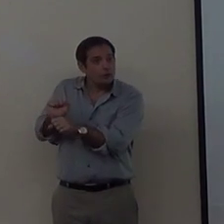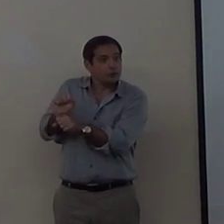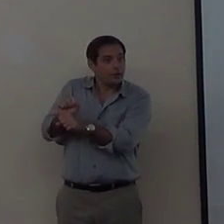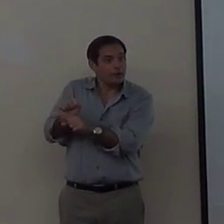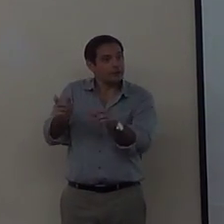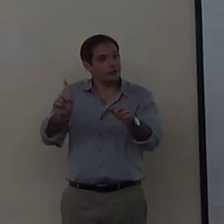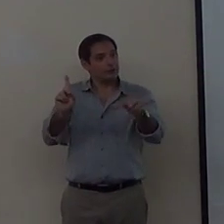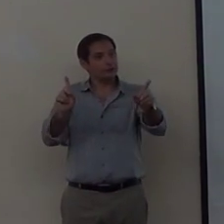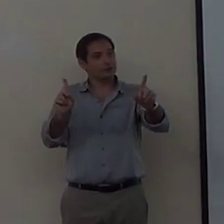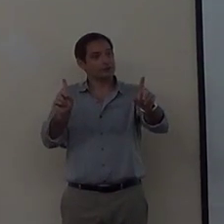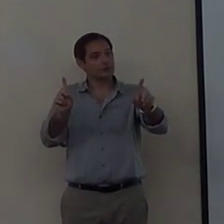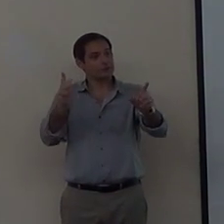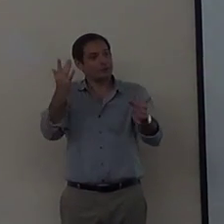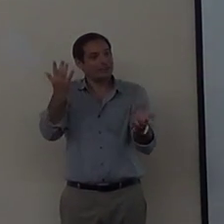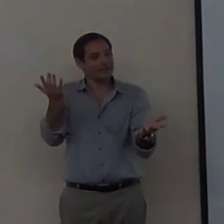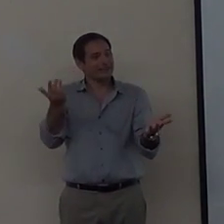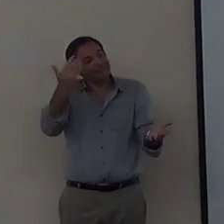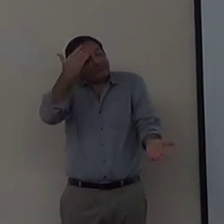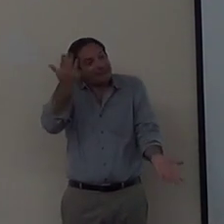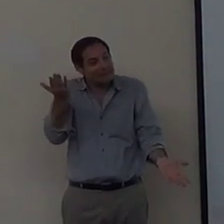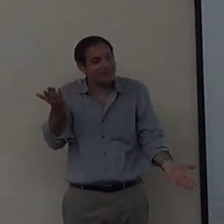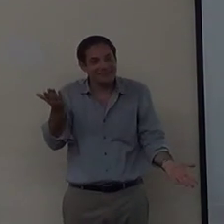Maybe lo trabajó, ¿no?